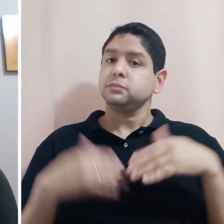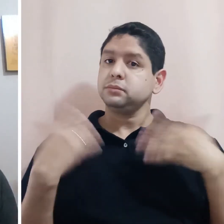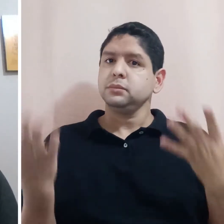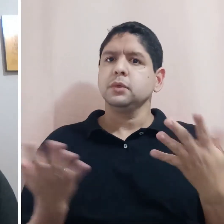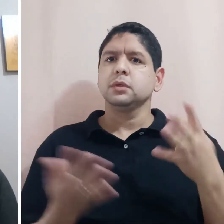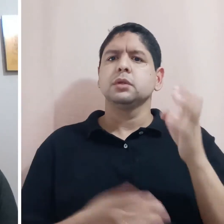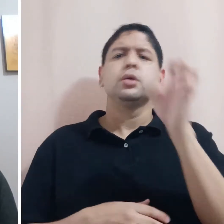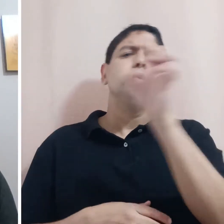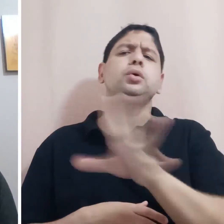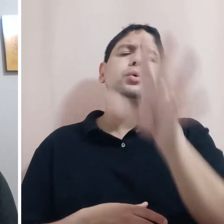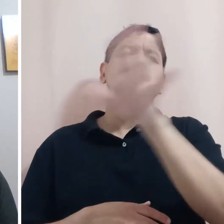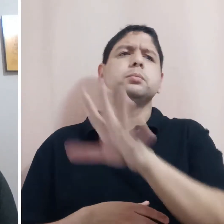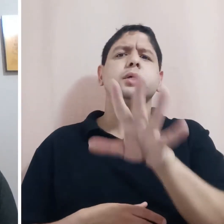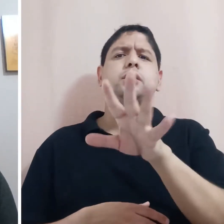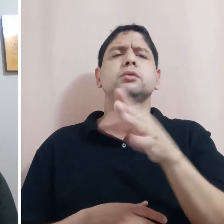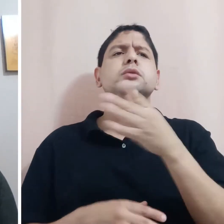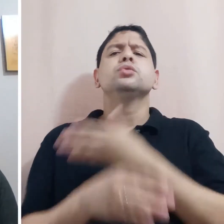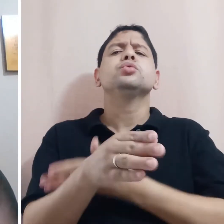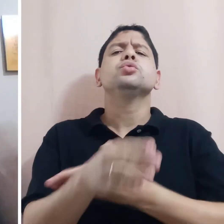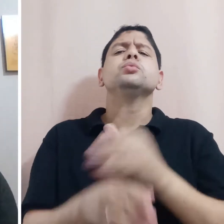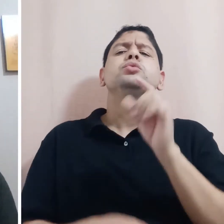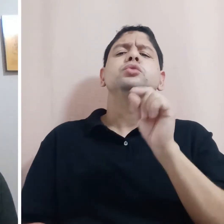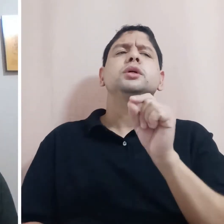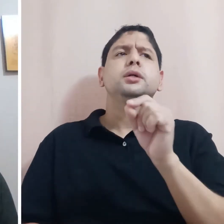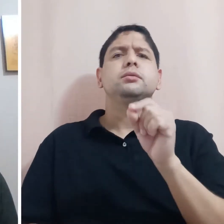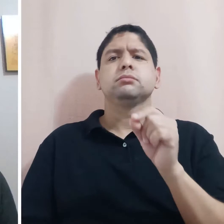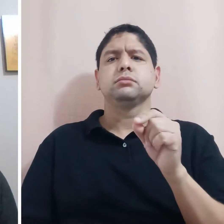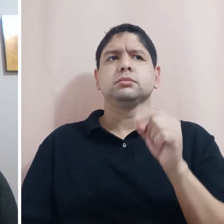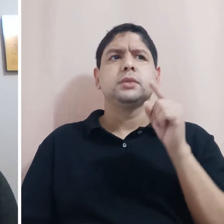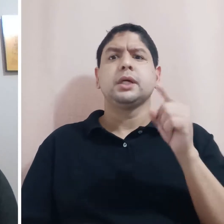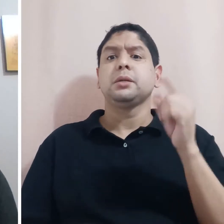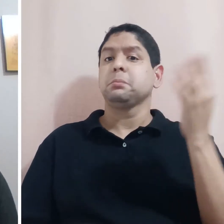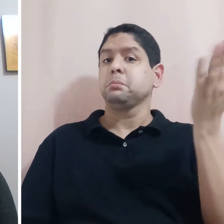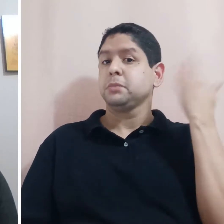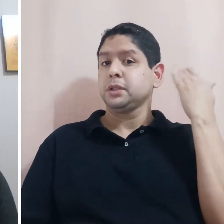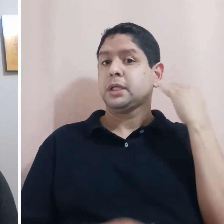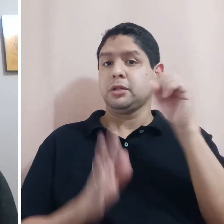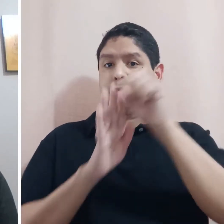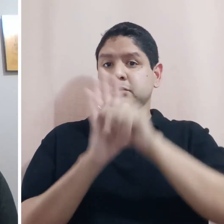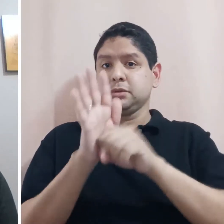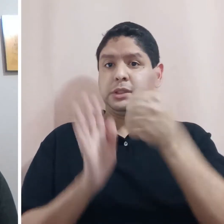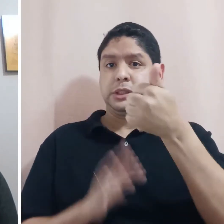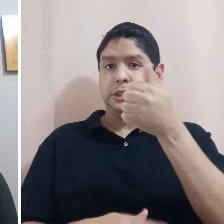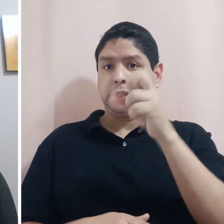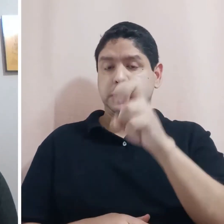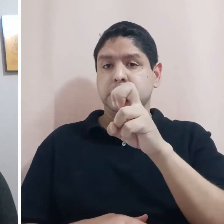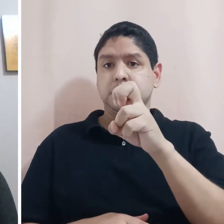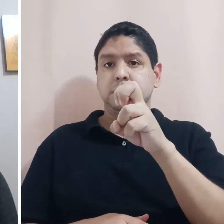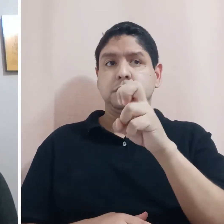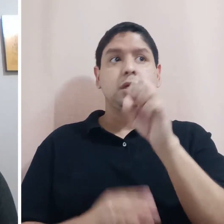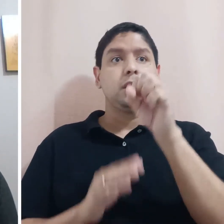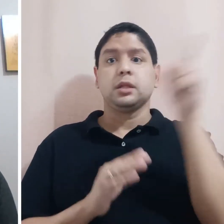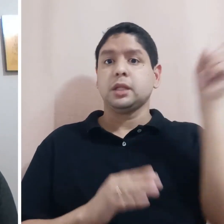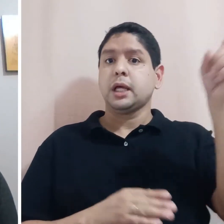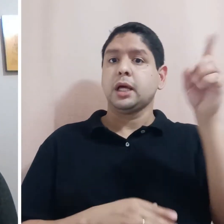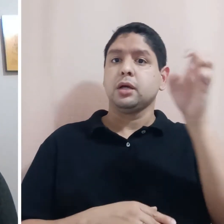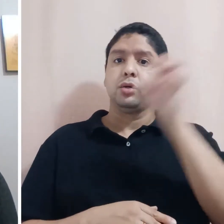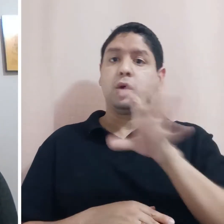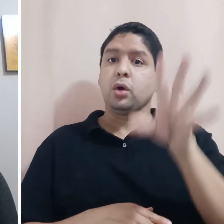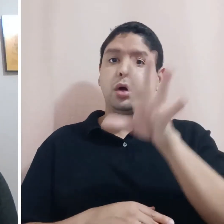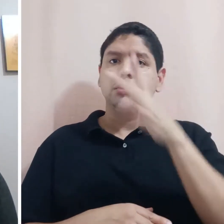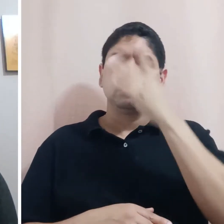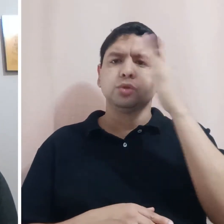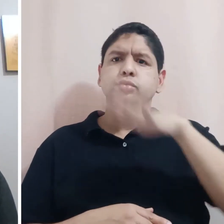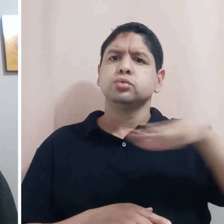Primeira coisa, você sabia que os europeus, eles não faziam, até então, até o